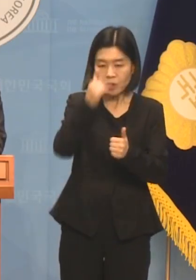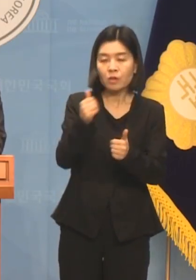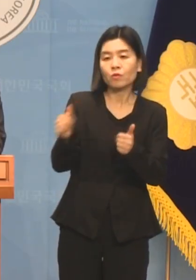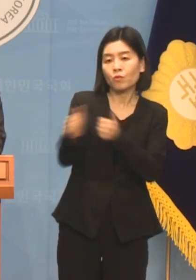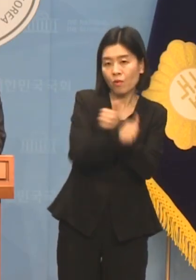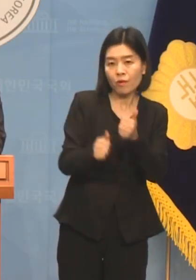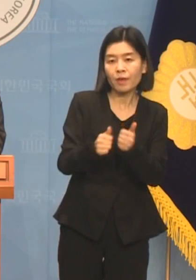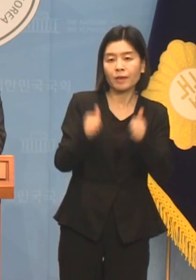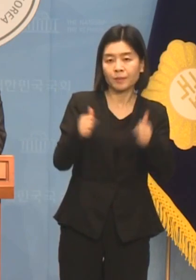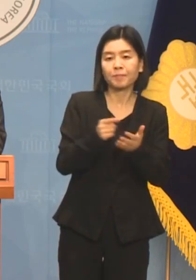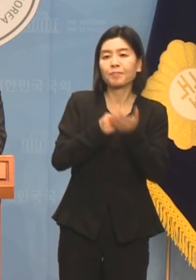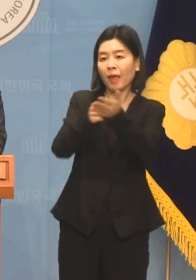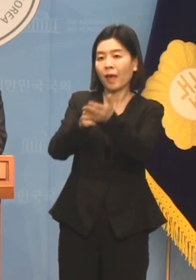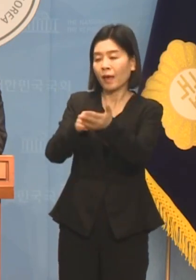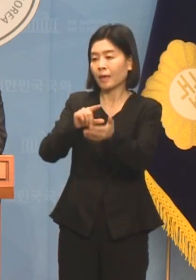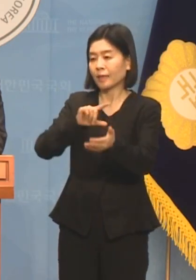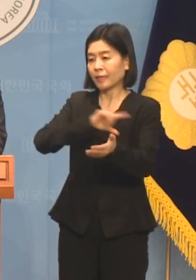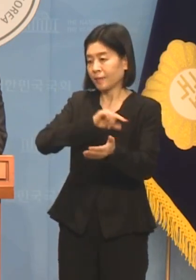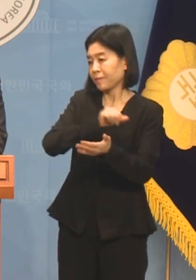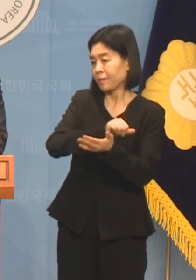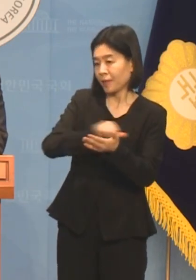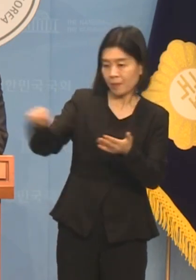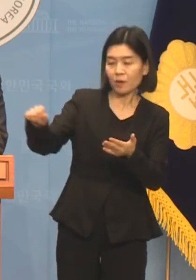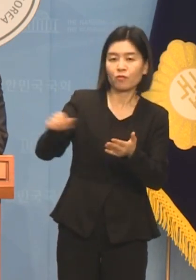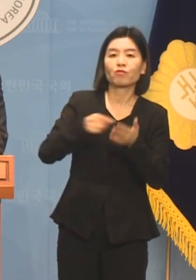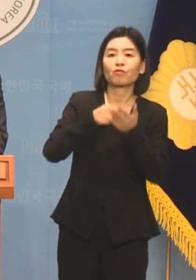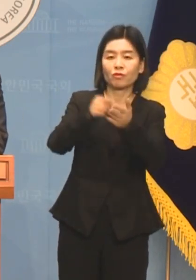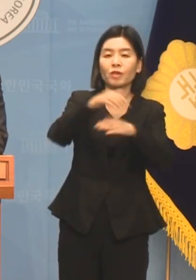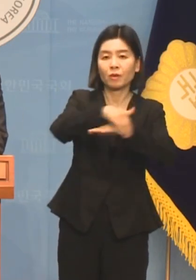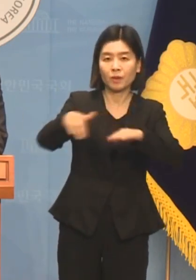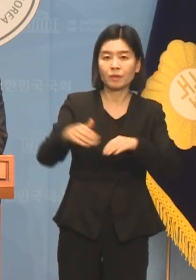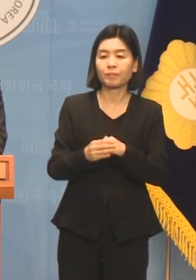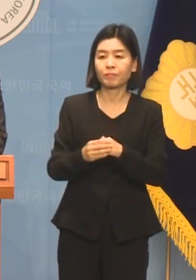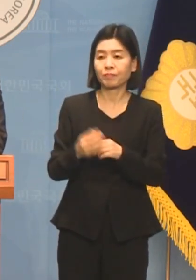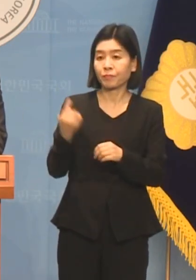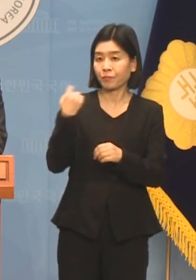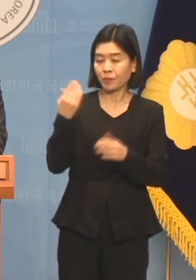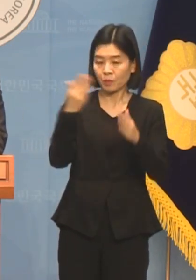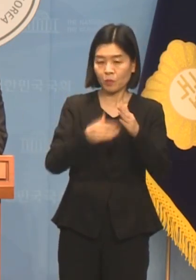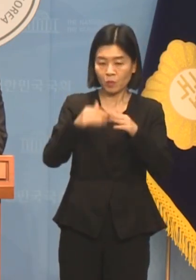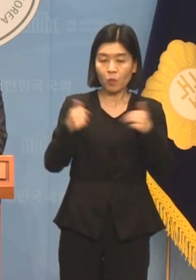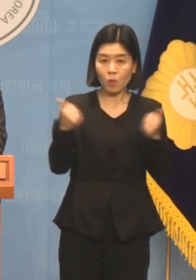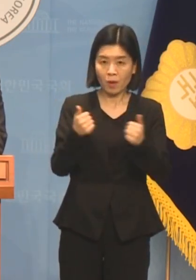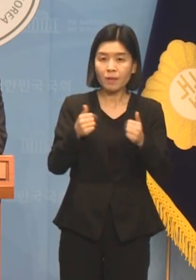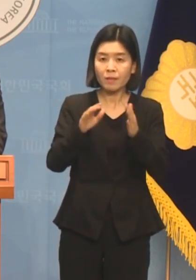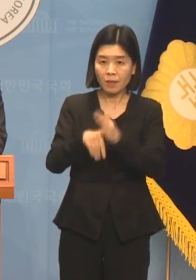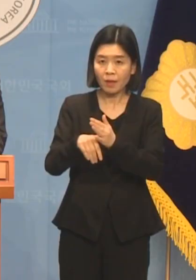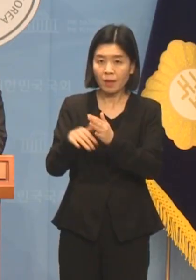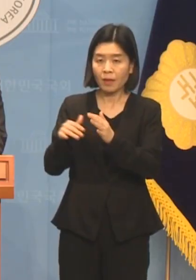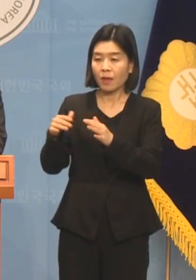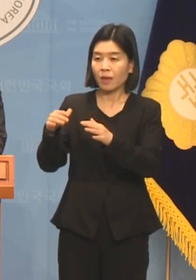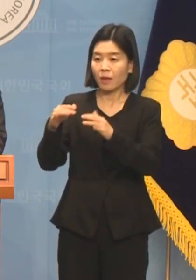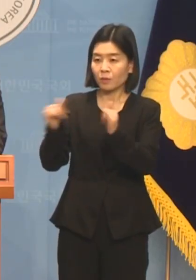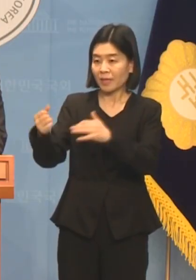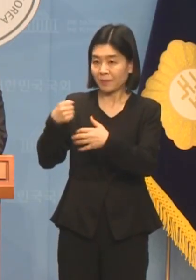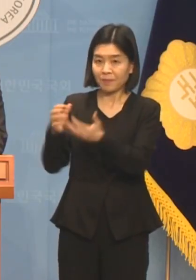것입니다. 어제 본회의장에서 국민의힘 박충건 의원이 동료 의원의 발언에